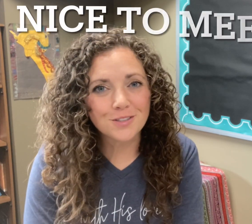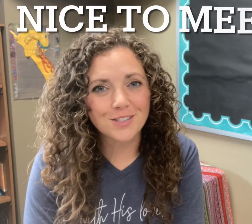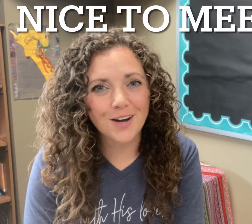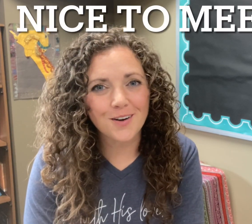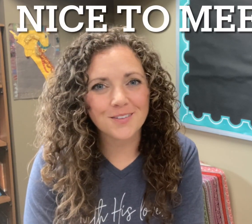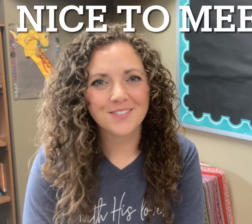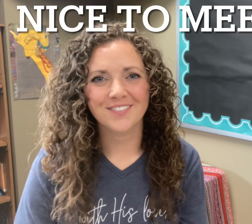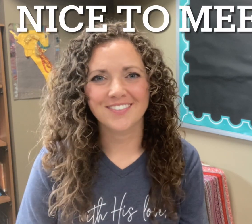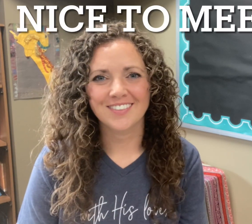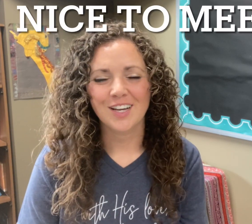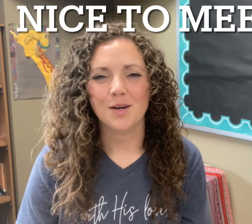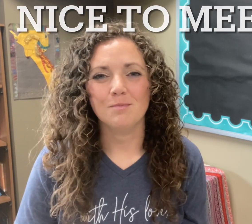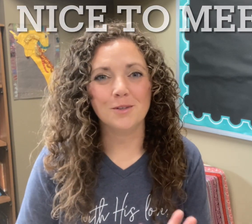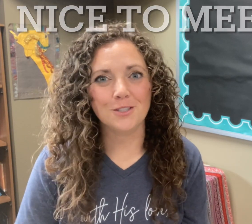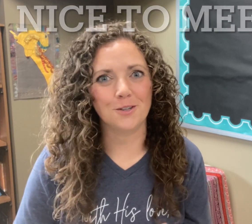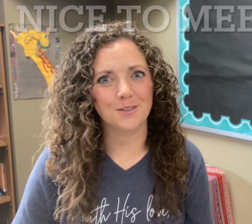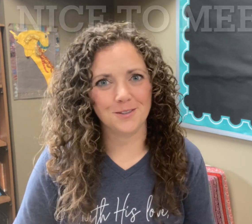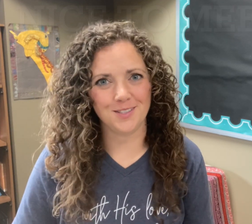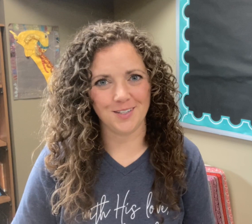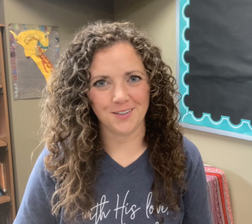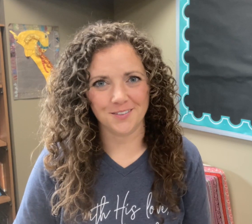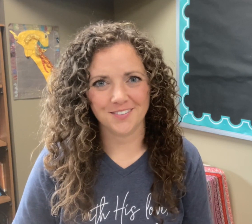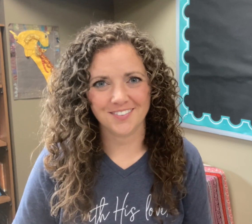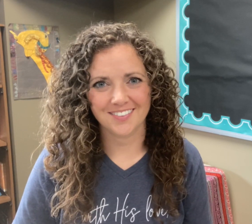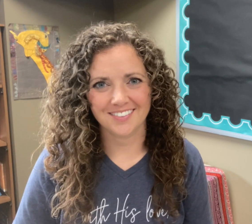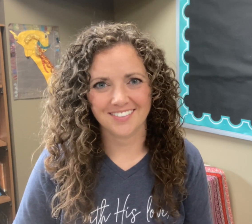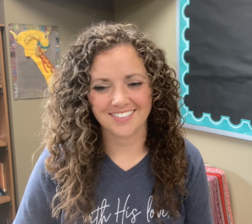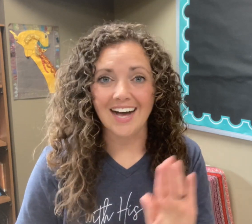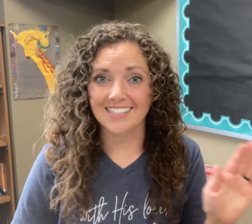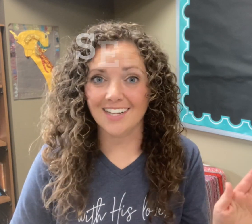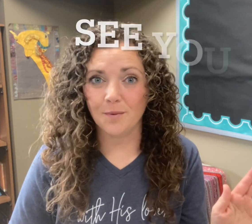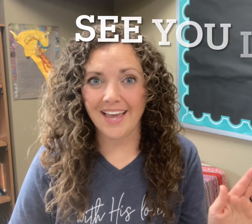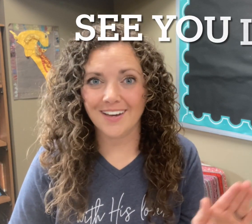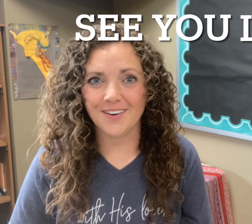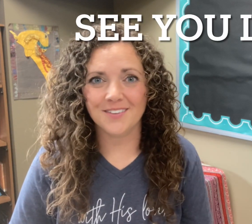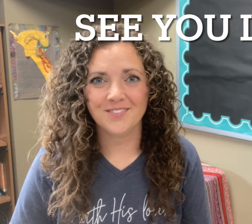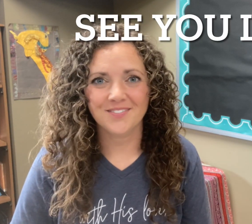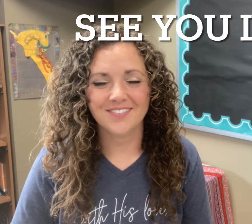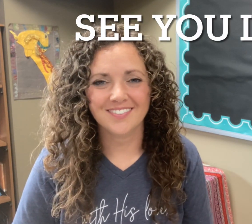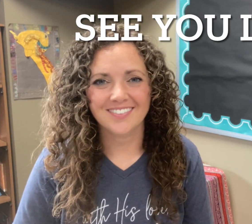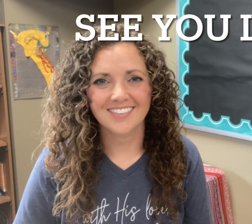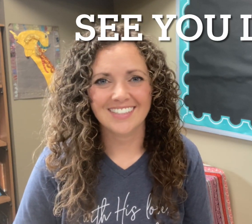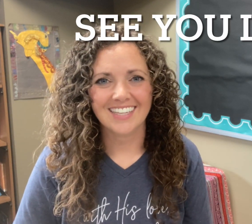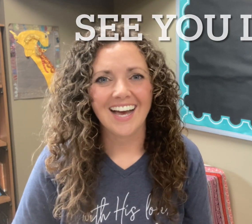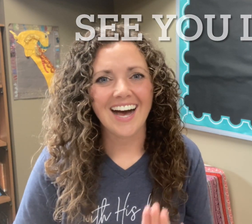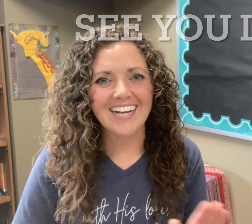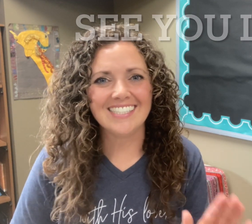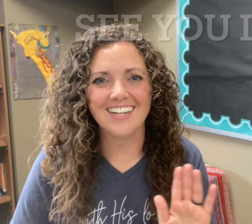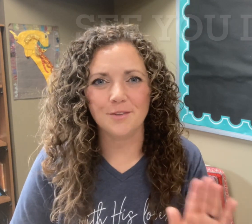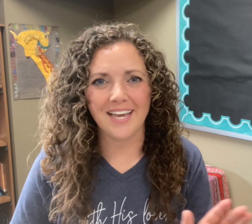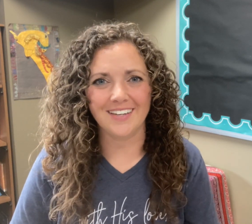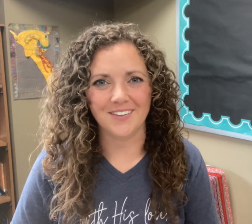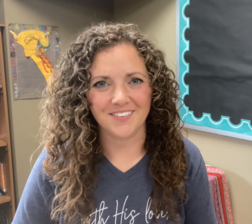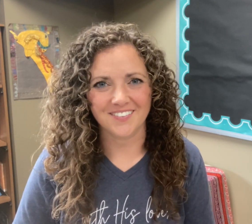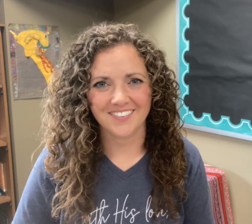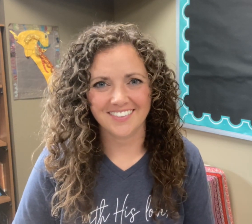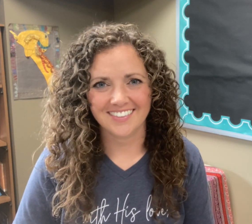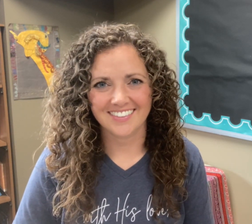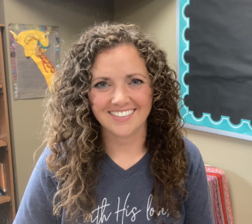gusto. Mucho gusto. Hasta luego. Hasta luego.